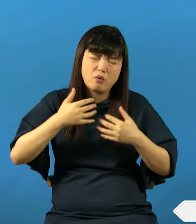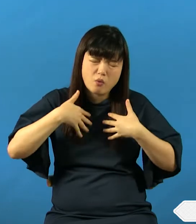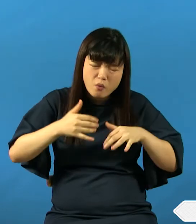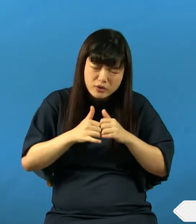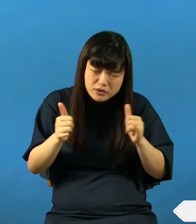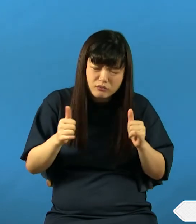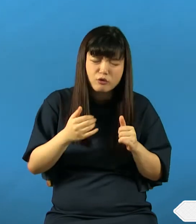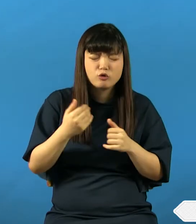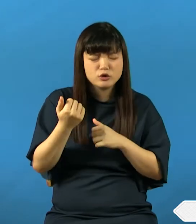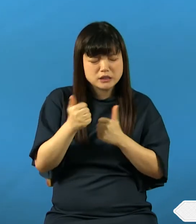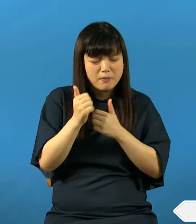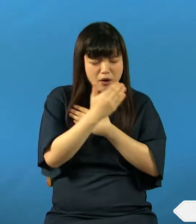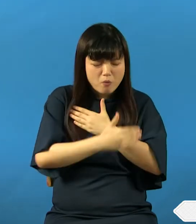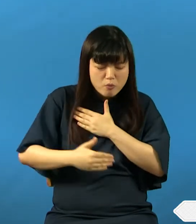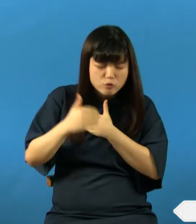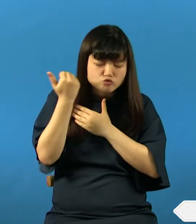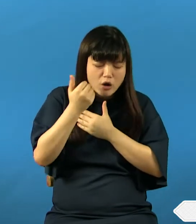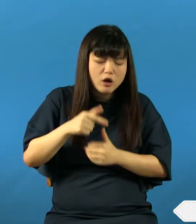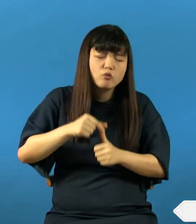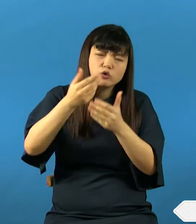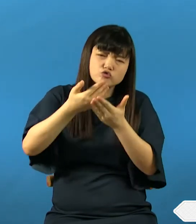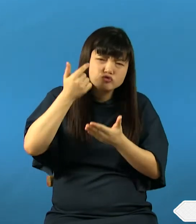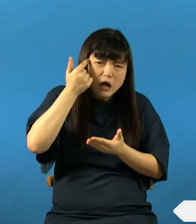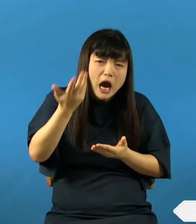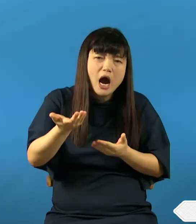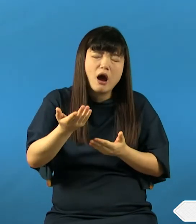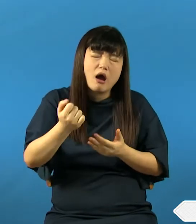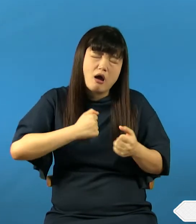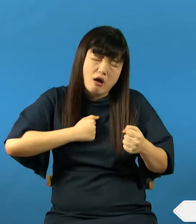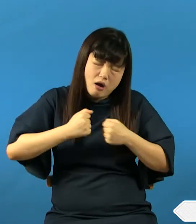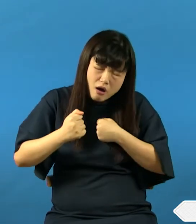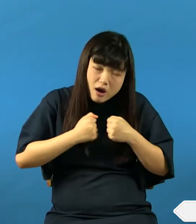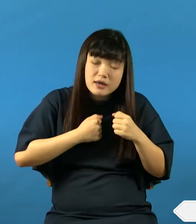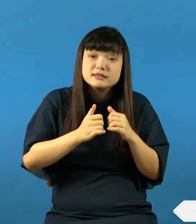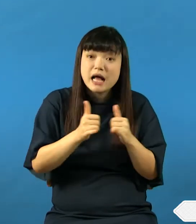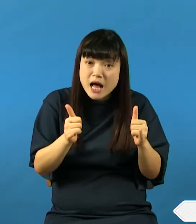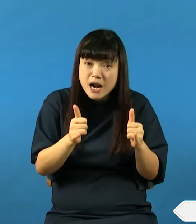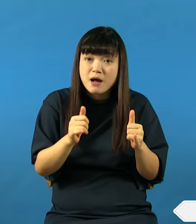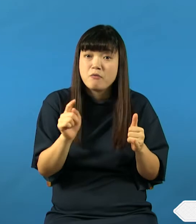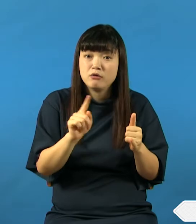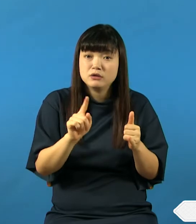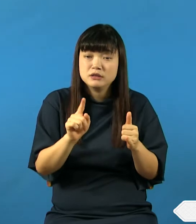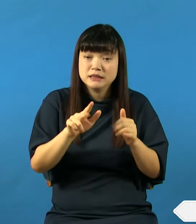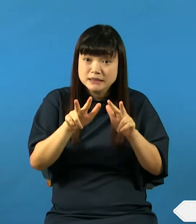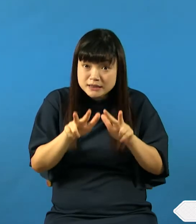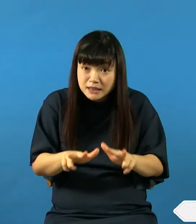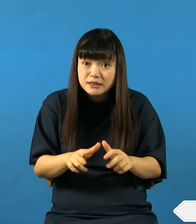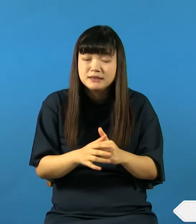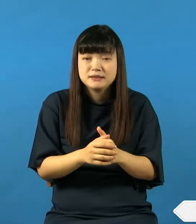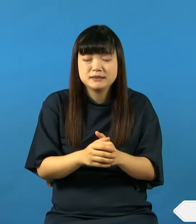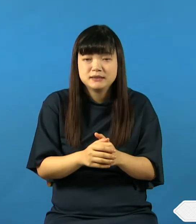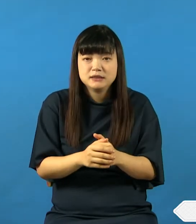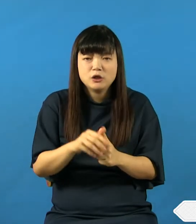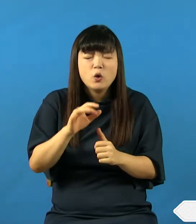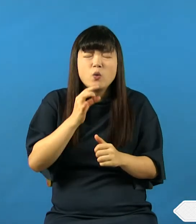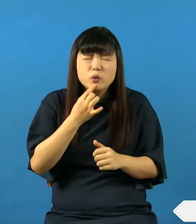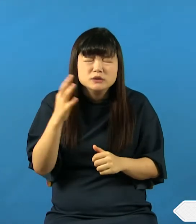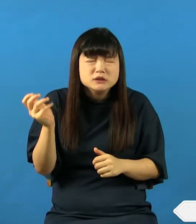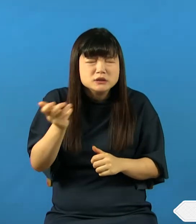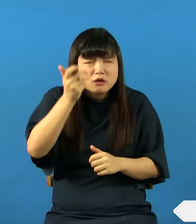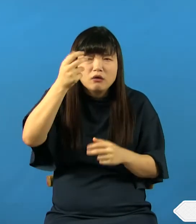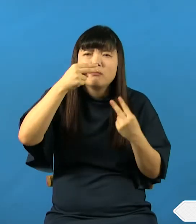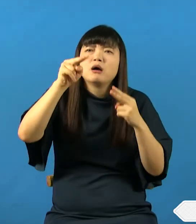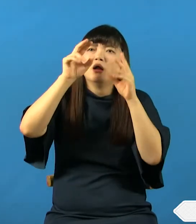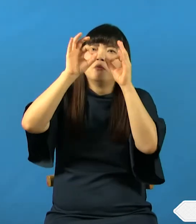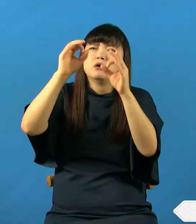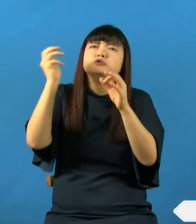나는 공고한 자로다, 누가 이 사망의 몸에서 나를 건져내랴, 그렇게 탄식하는 사람은 이제는